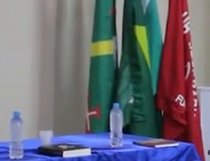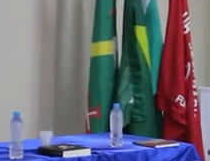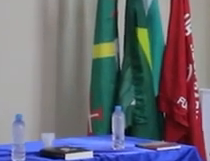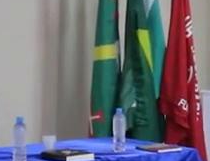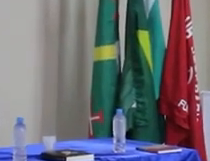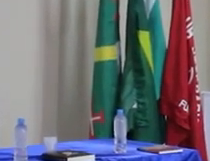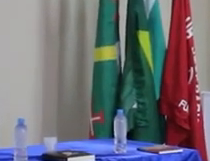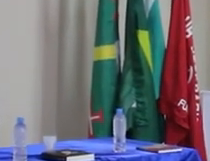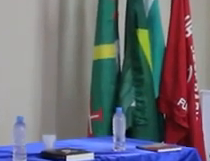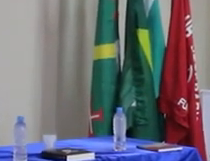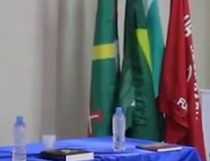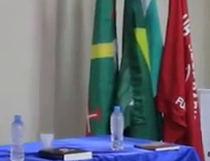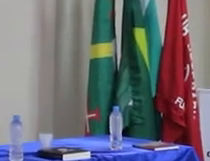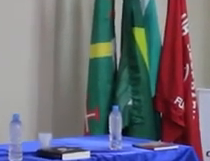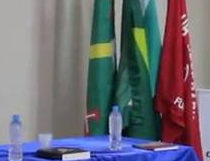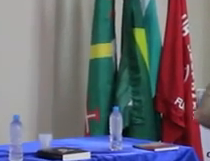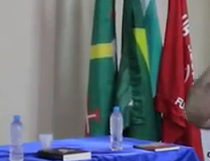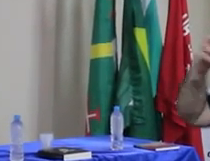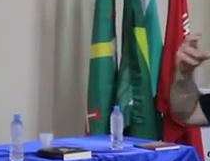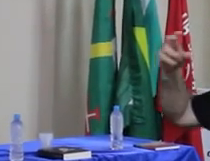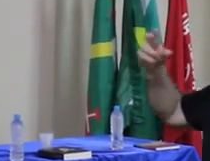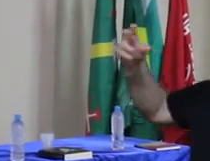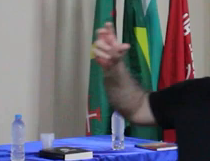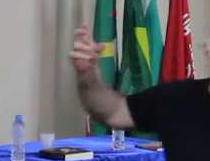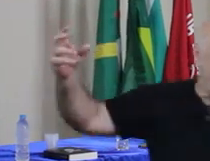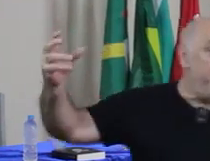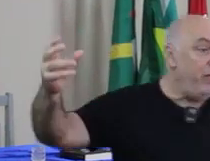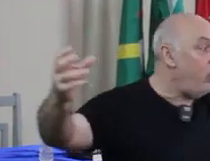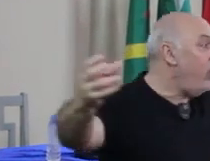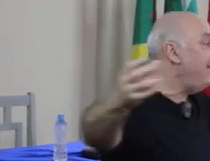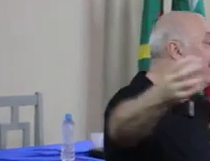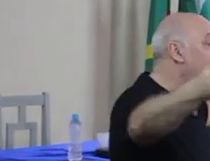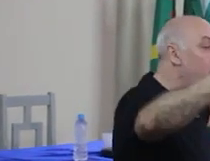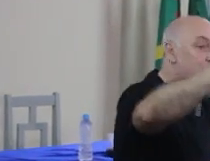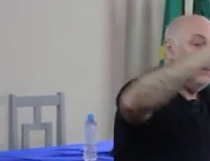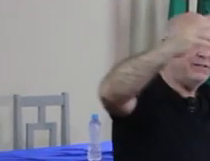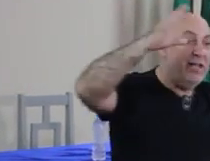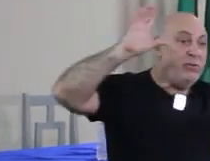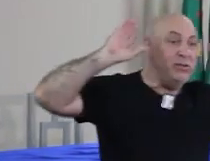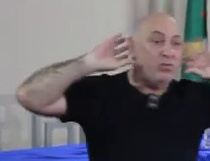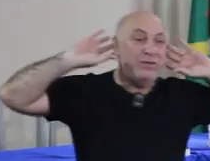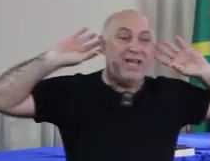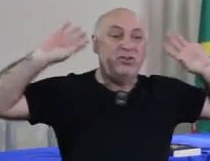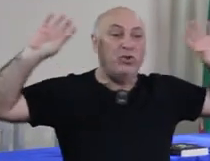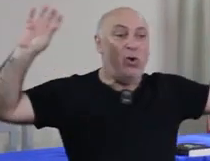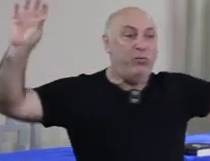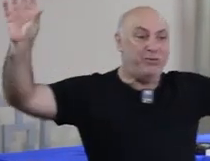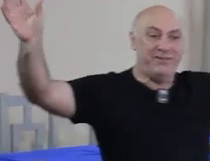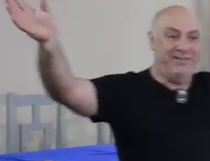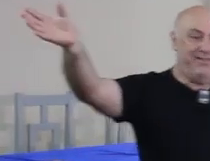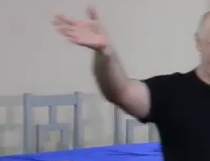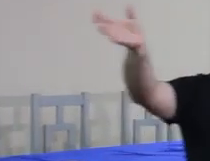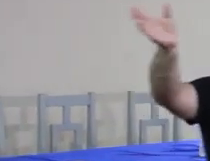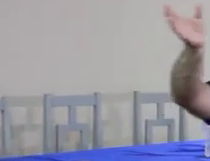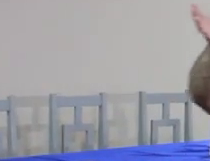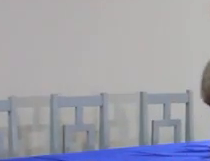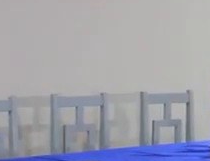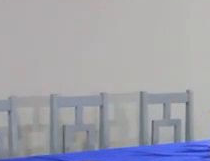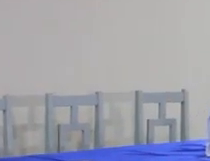me arrepia. Eu fiz uma viagem astral, eu vi coisas acontecendo, eu escutei sons